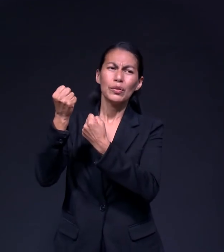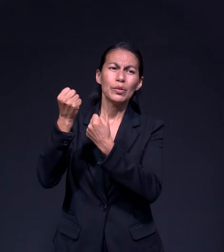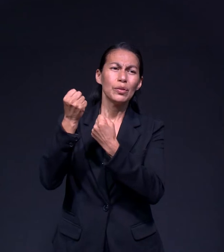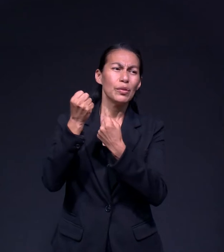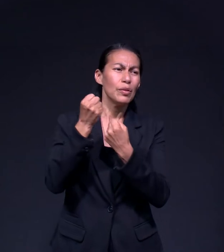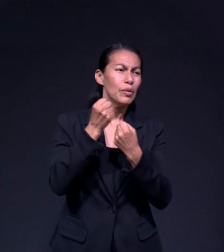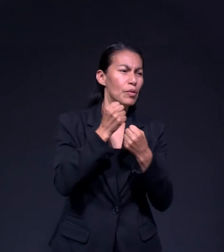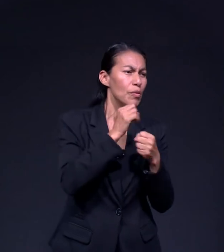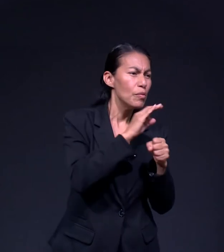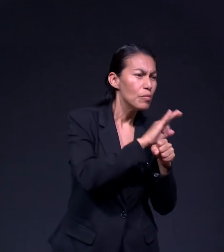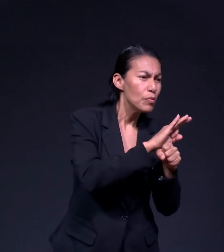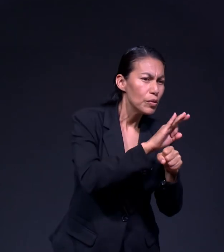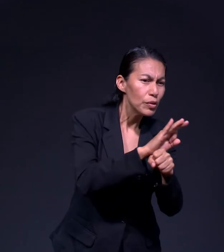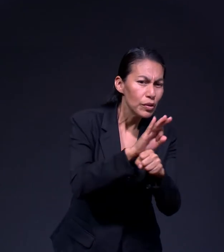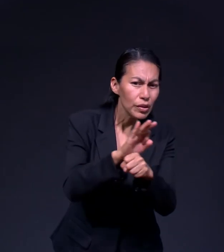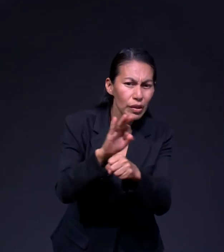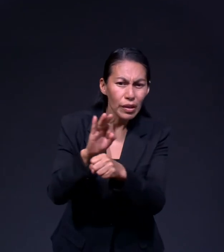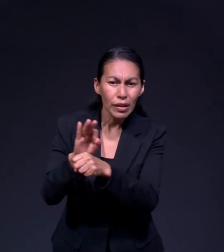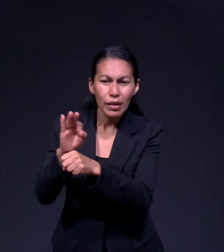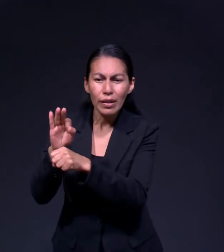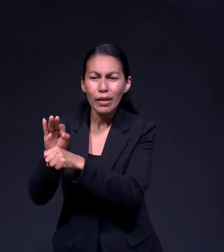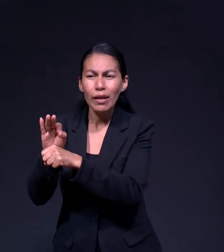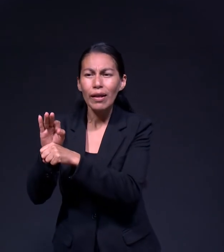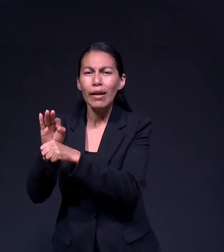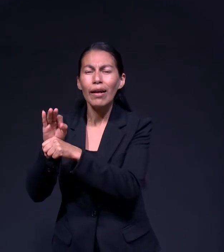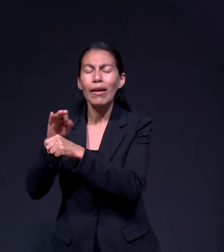Esperanza mía y castillo mío